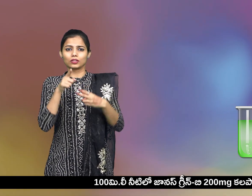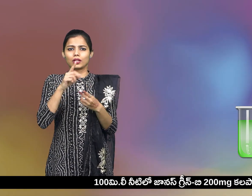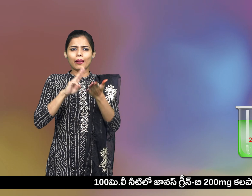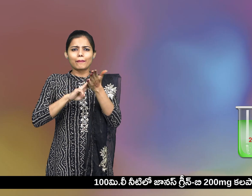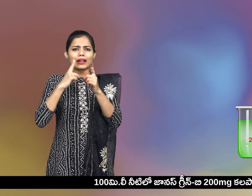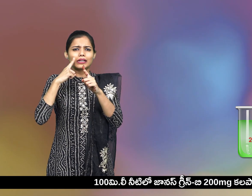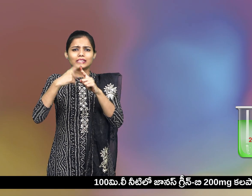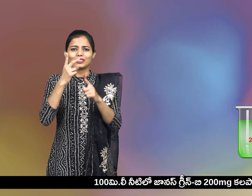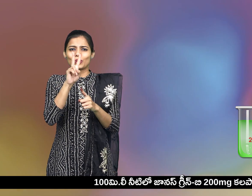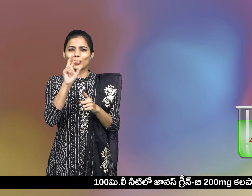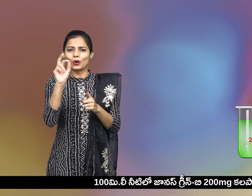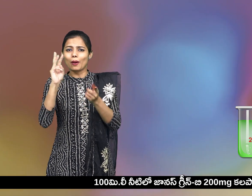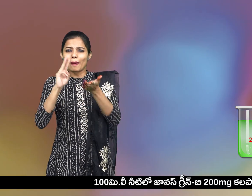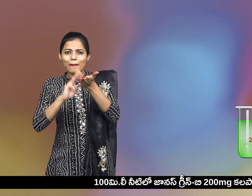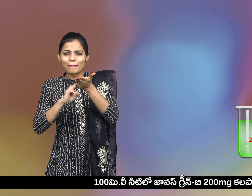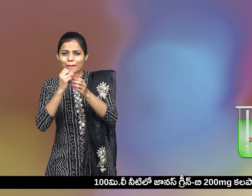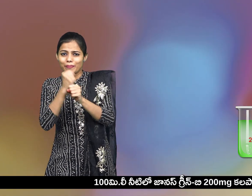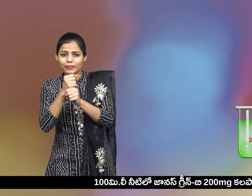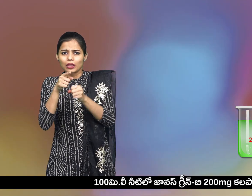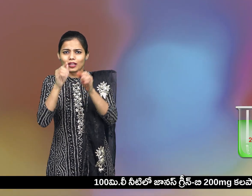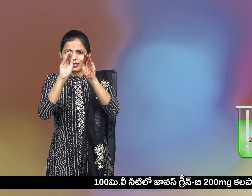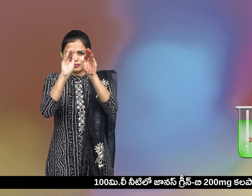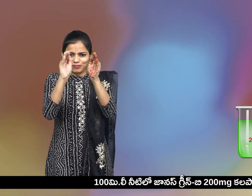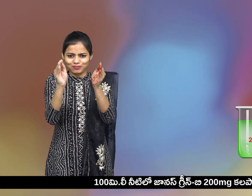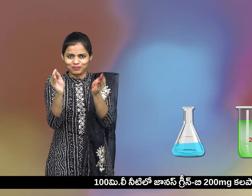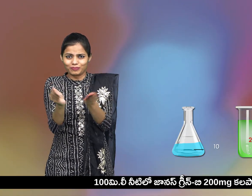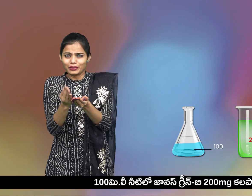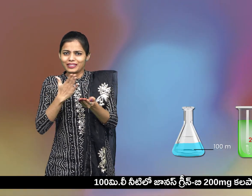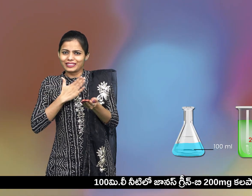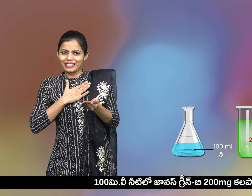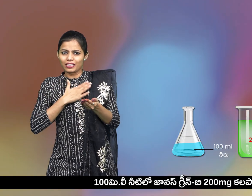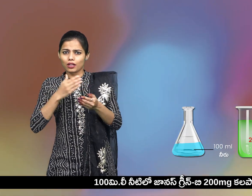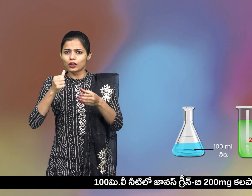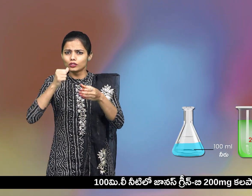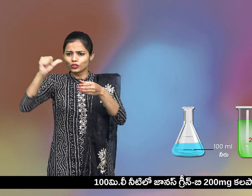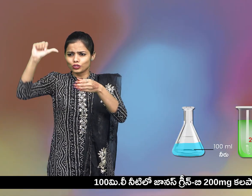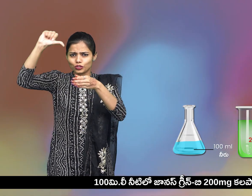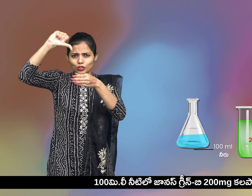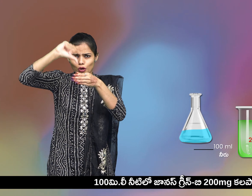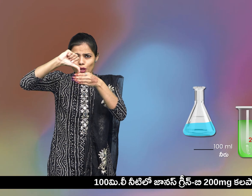100 మిల్లీలీటర్ నీటిలో జానస్ గ్రీన్ బి 200 mg కలపాలి.